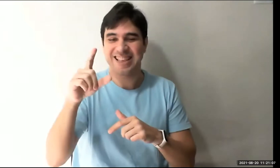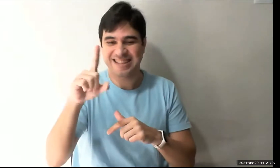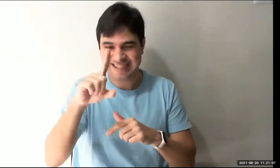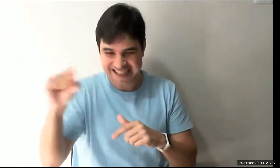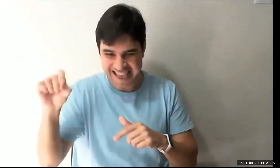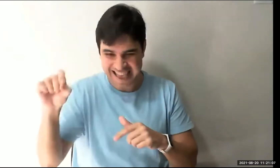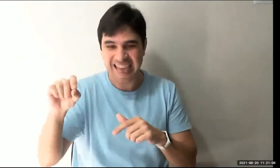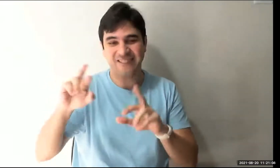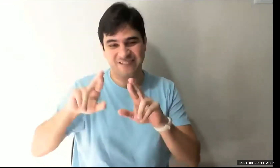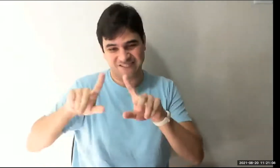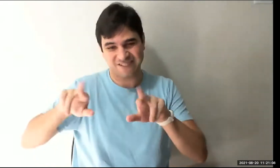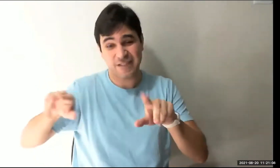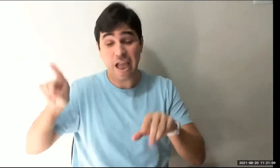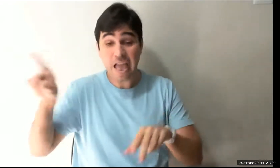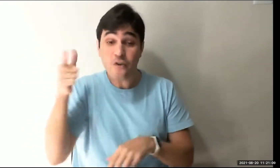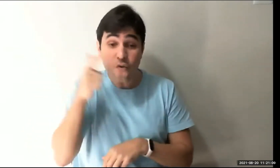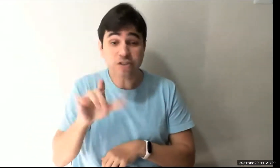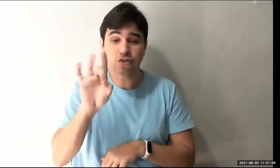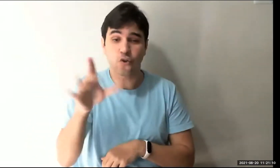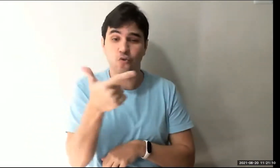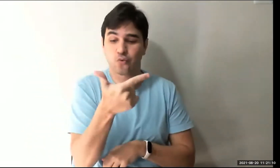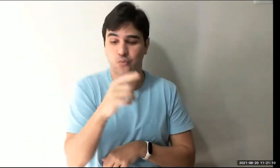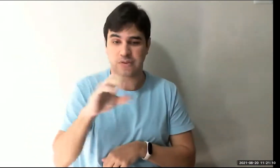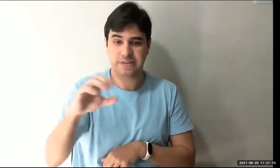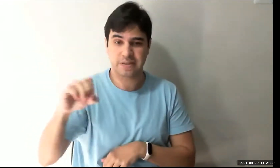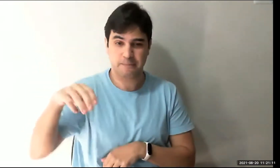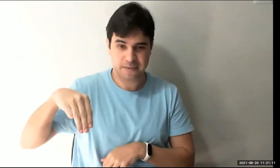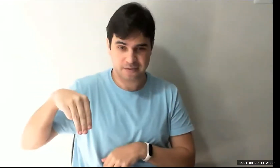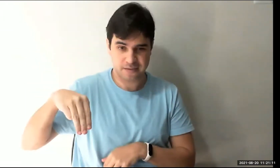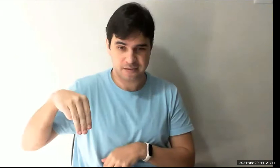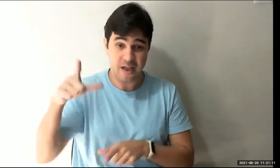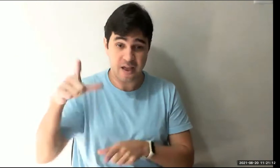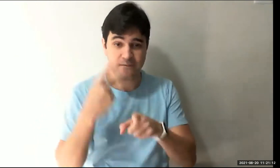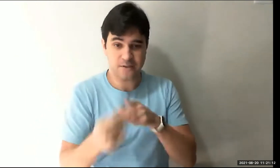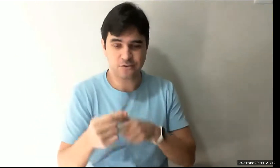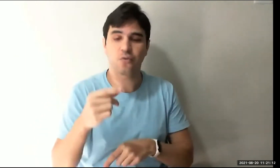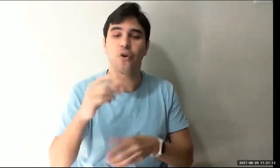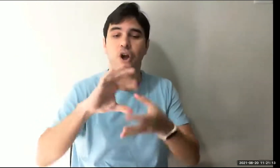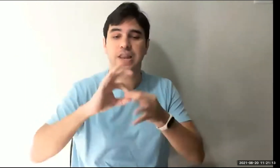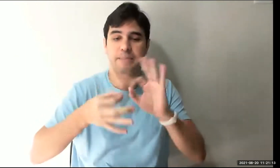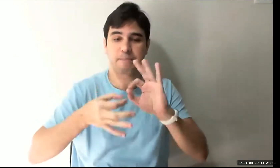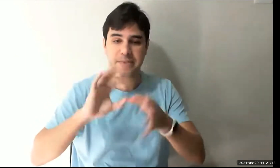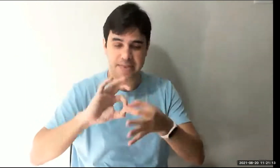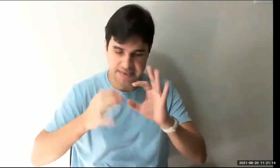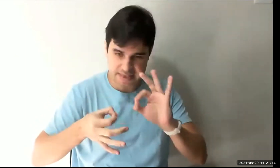nos 50 metros, 100 metros, né, nessa variedade que eu falei para vocês, das distâncias.